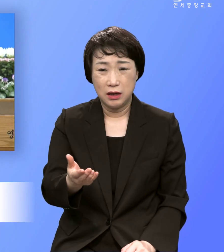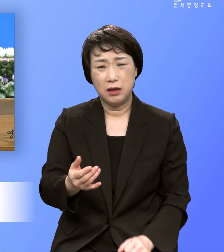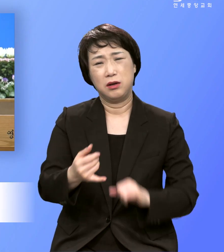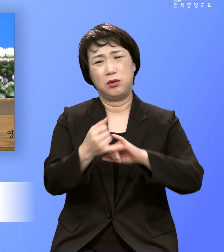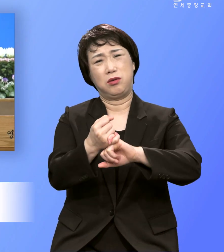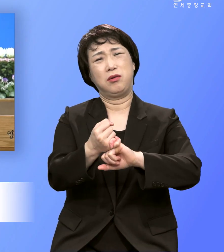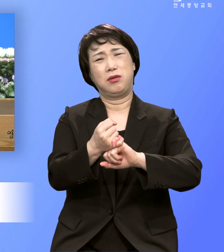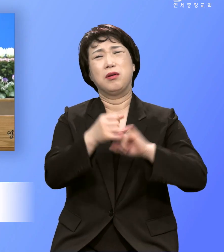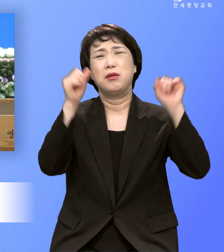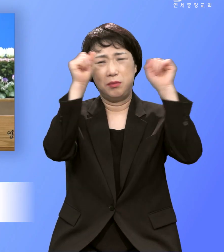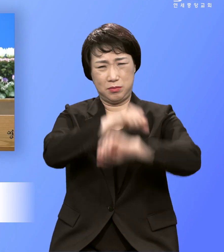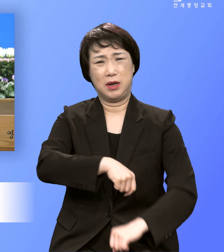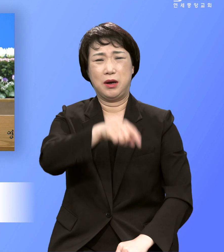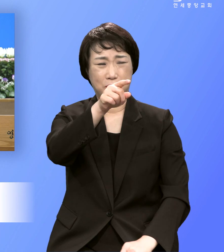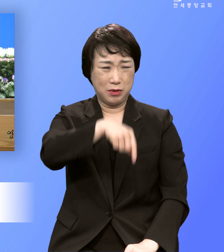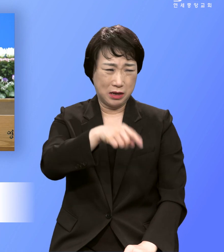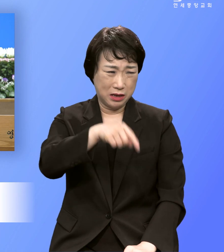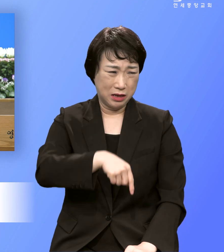반드시 멸망합니다.